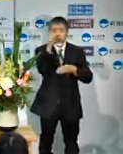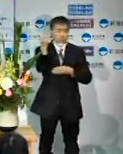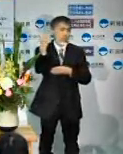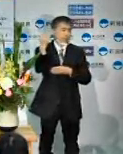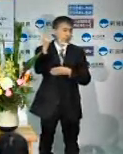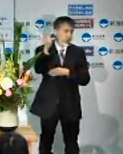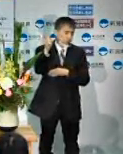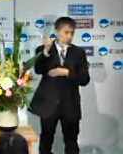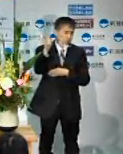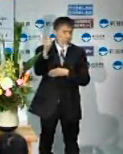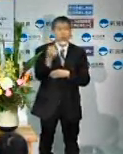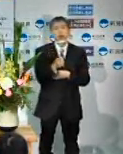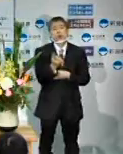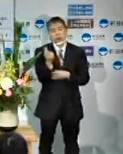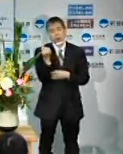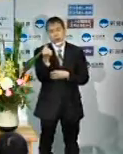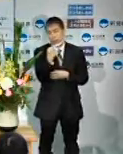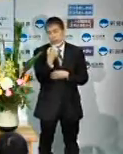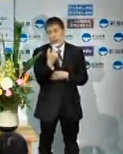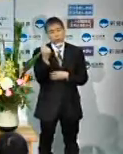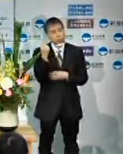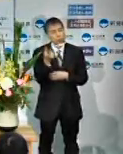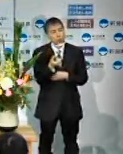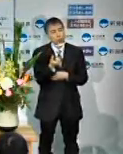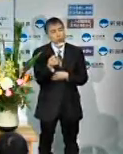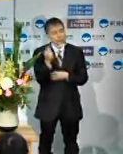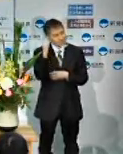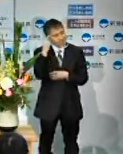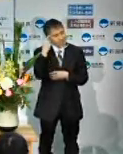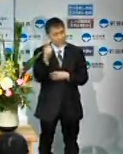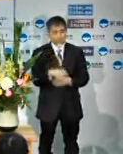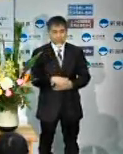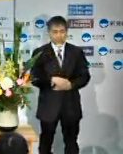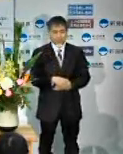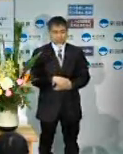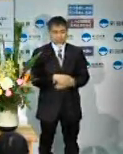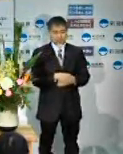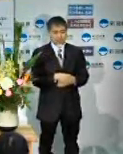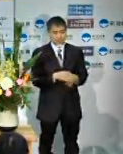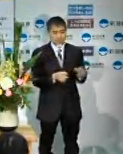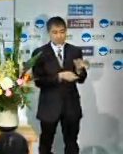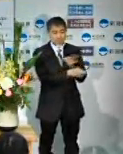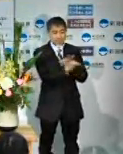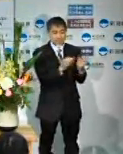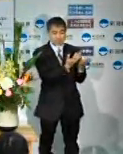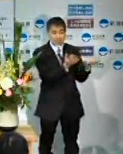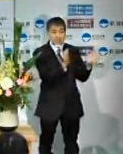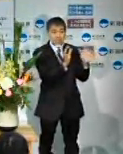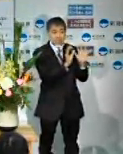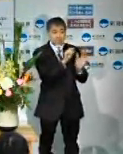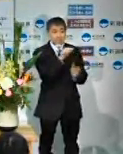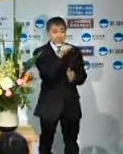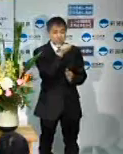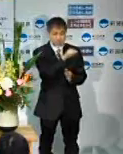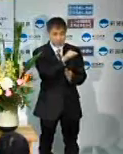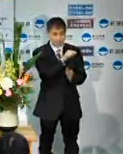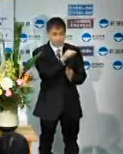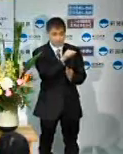もそのように思います。経済団体、まあ、その傘下の各企業にはですね、ぜ